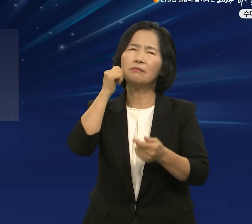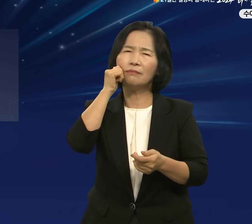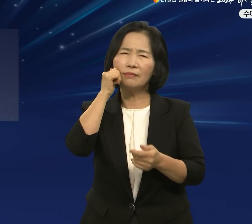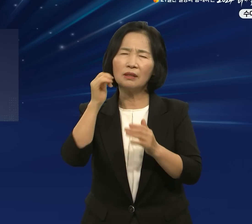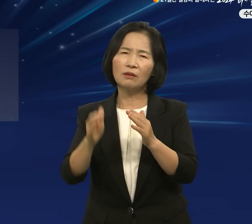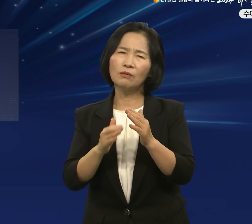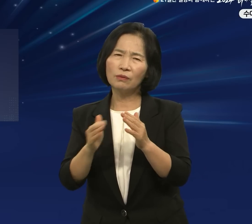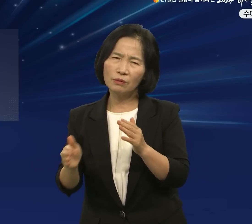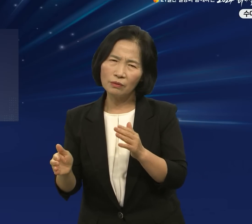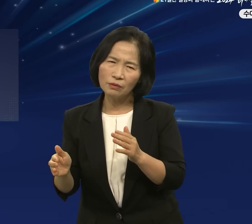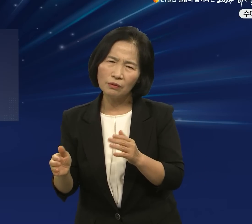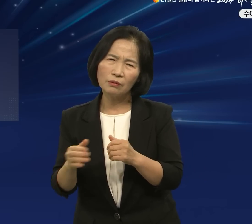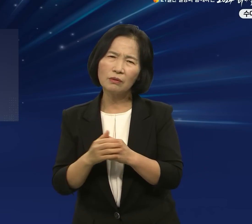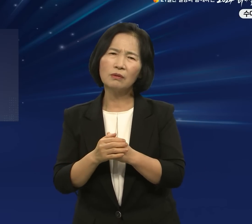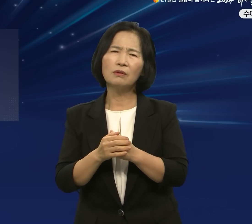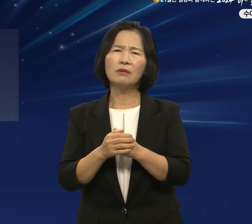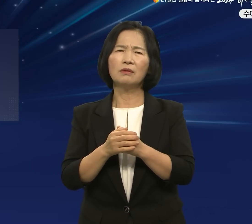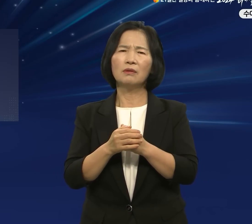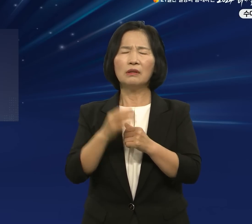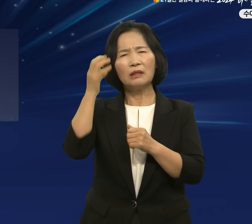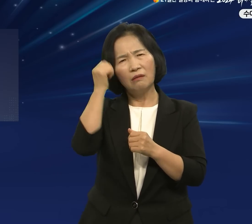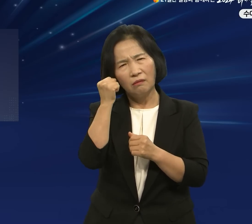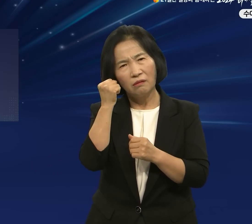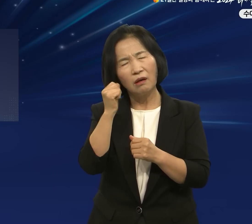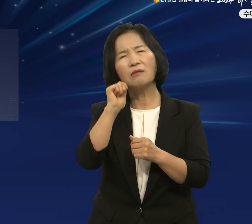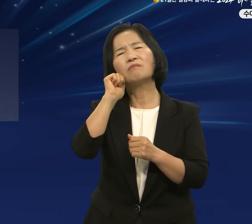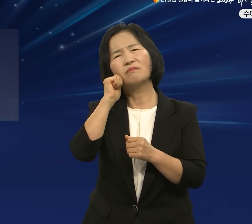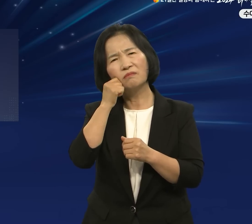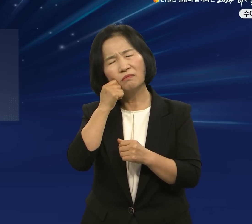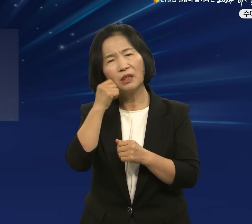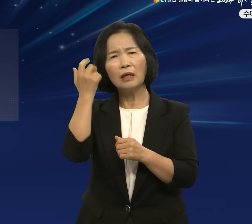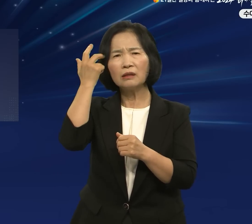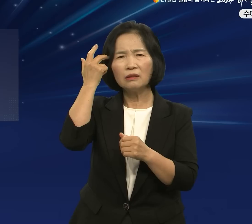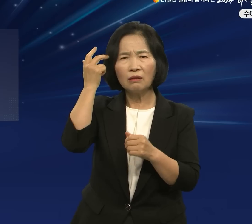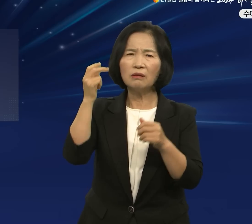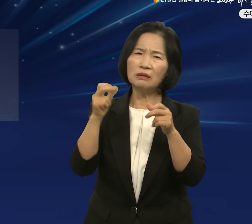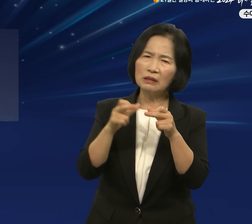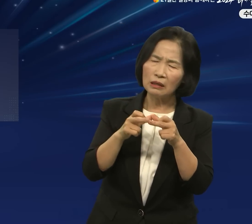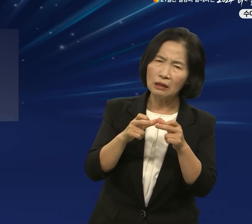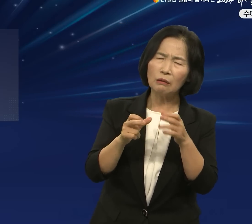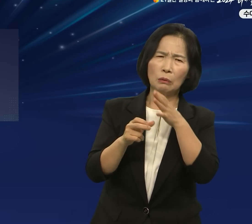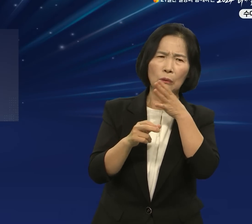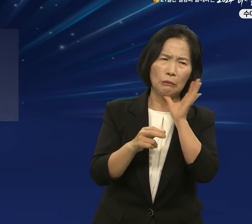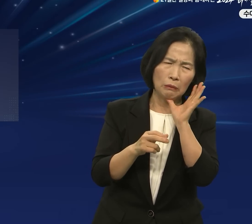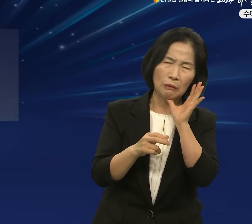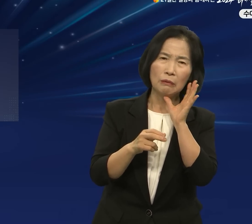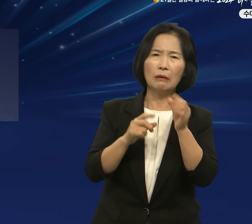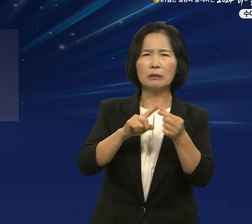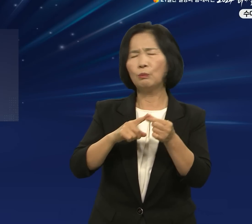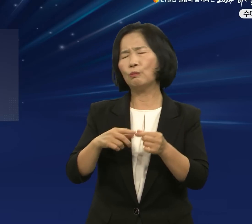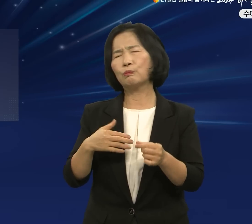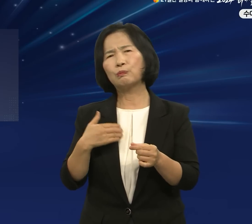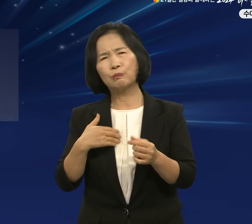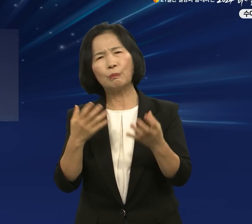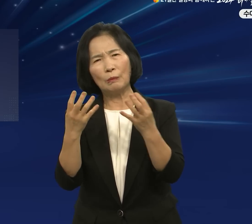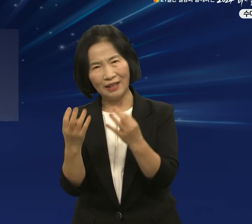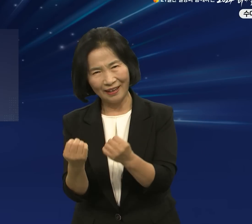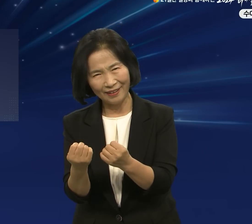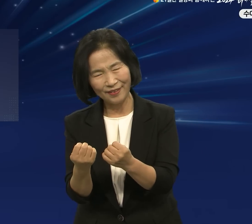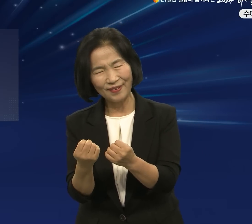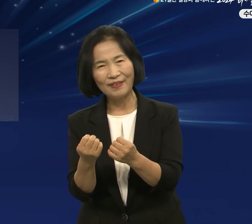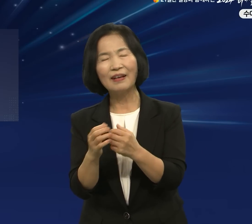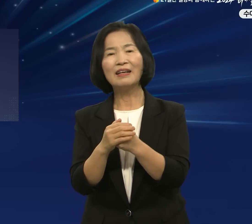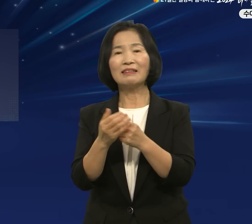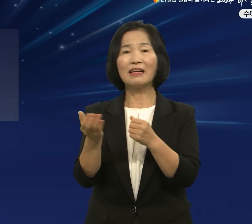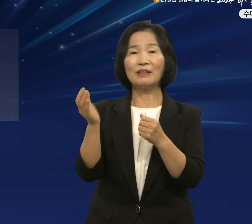다니엘이 누군지도 잘 모르는 성도입니다. 성도임에도 불구하고 여전히